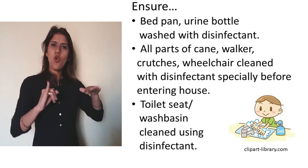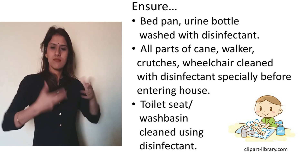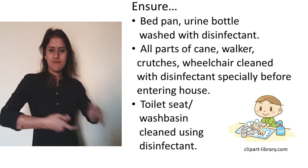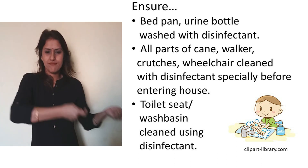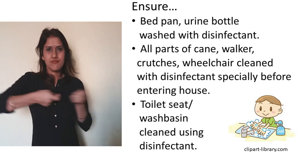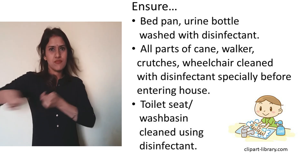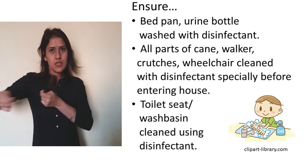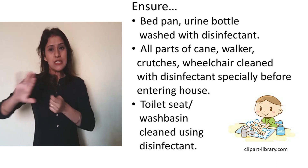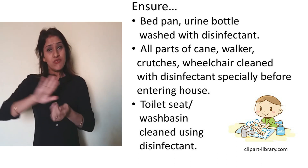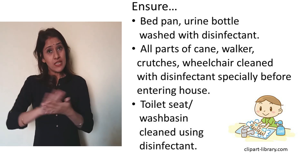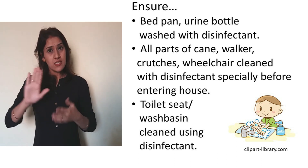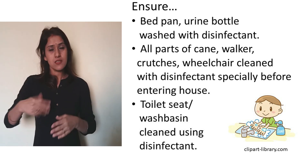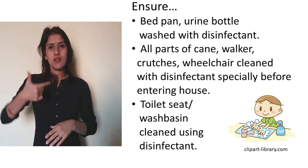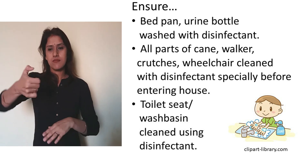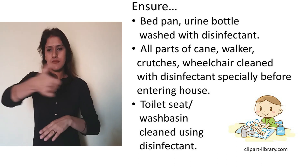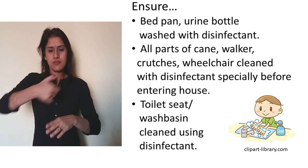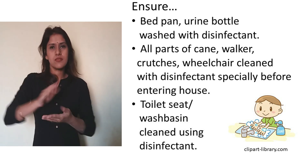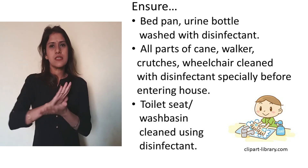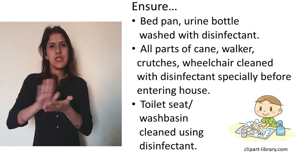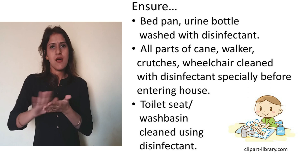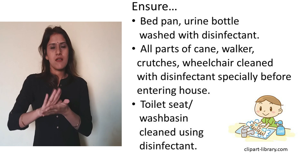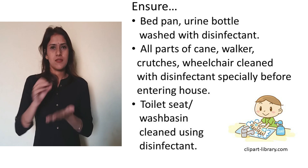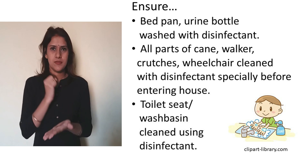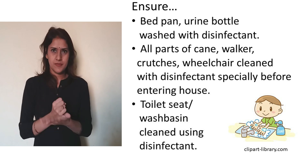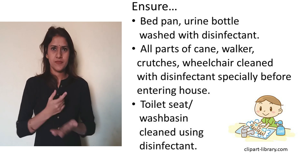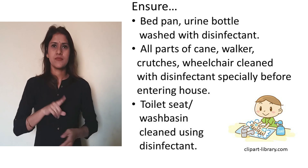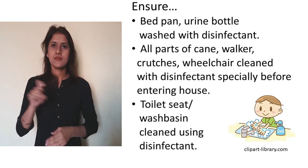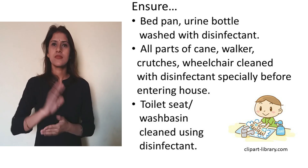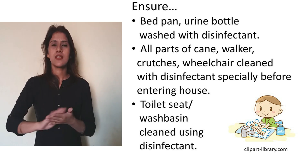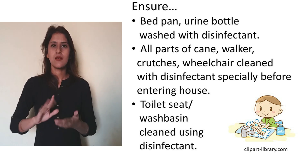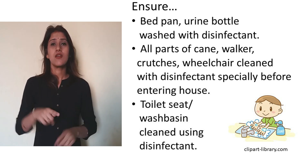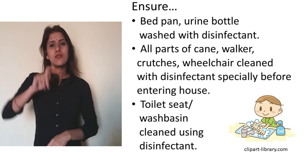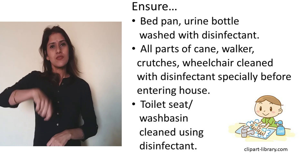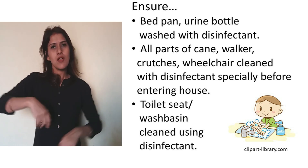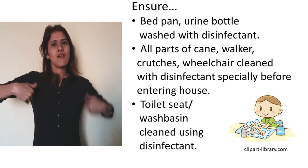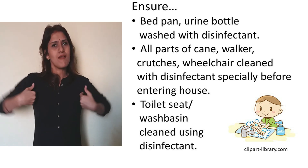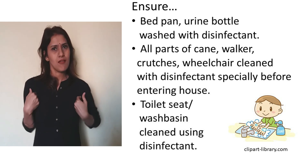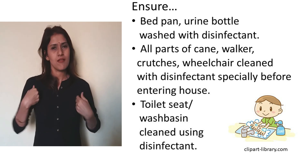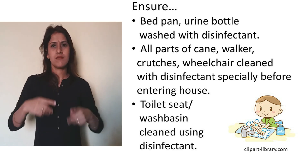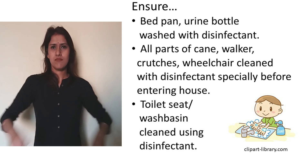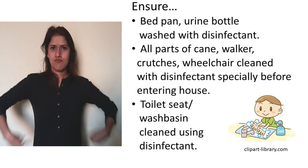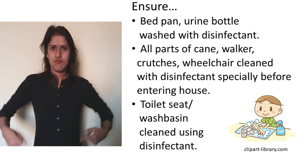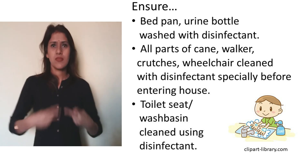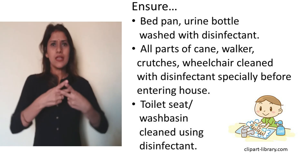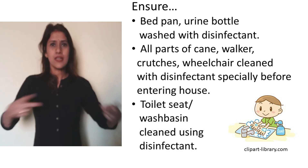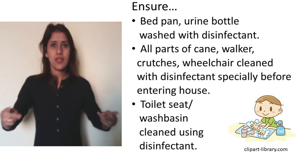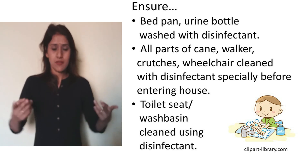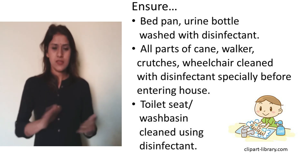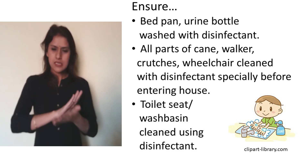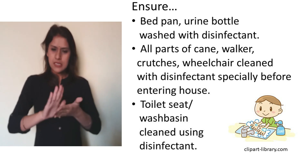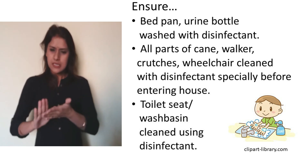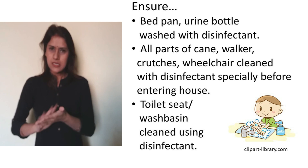उपयोग करने के बाद कीटनाशक से अवश्य धोएं। सहायक उपकरण जैसे छड़ी, वॉकर, बैसाखी, व्हीलचेयर के